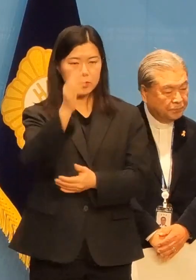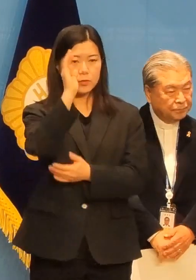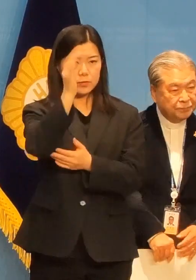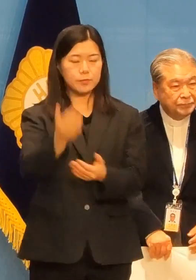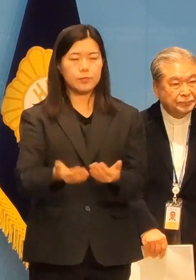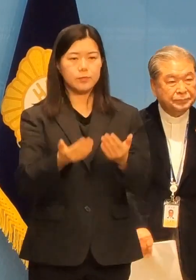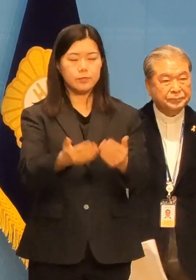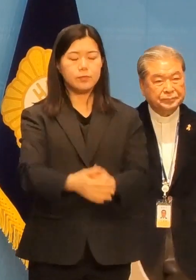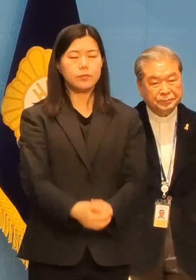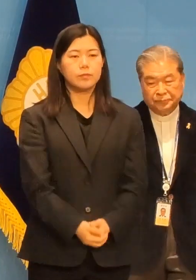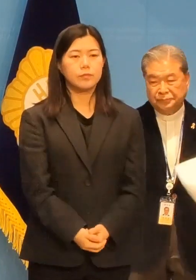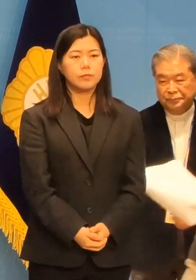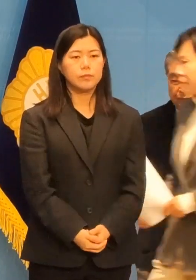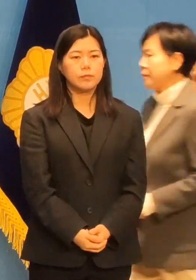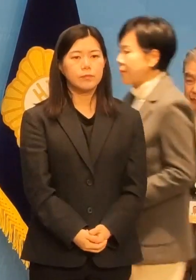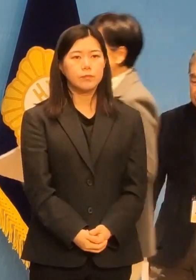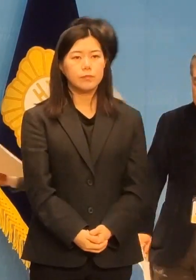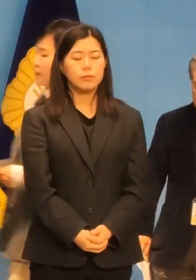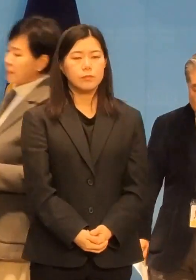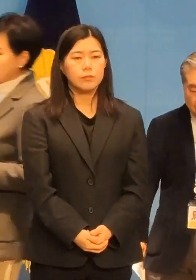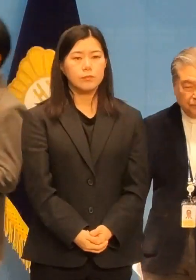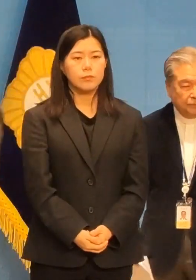이어가겠습니다.